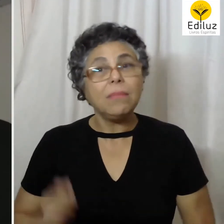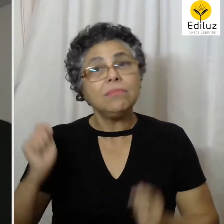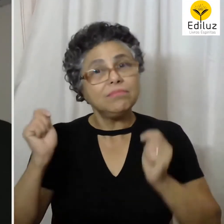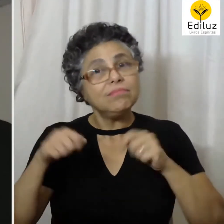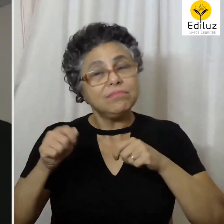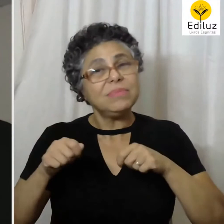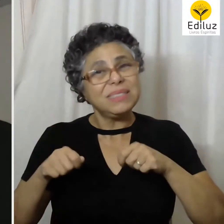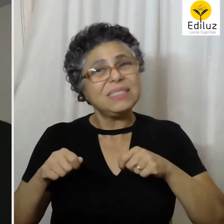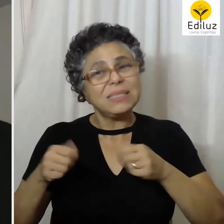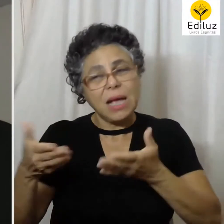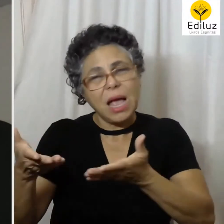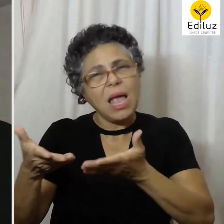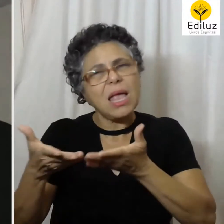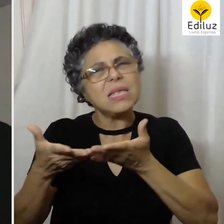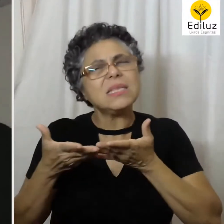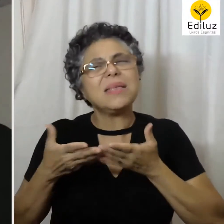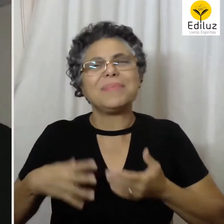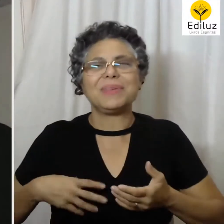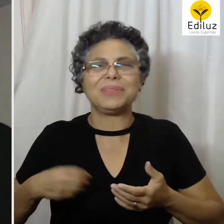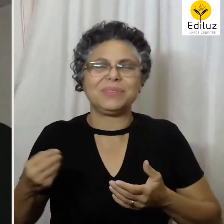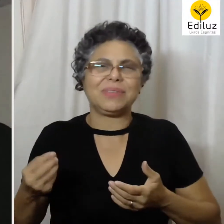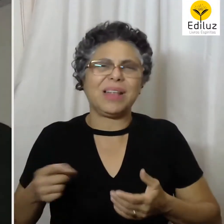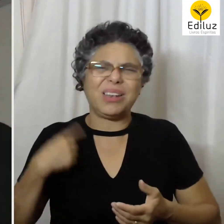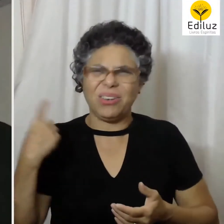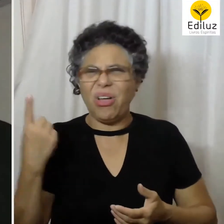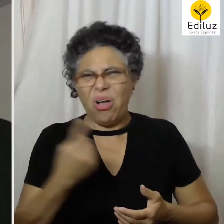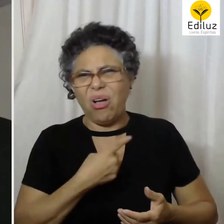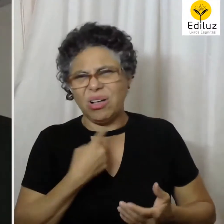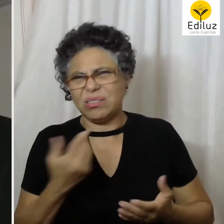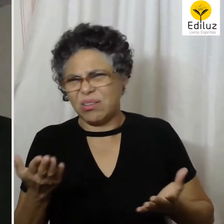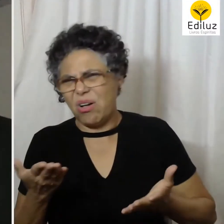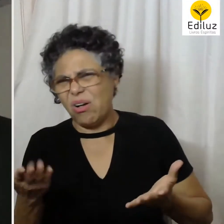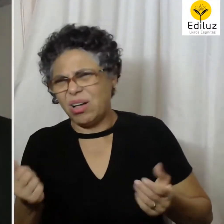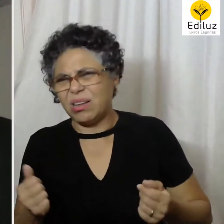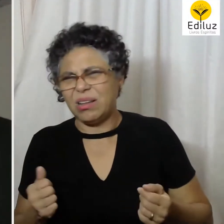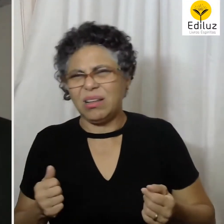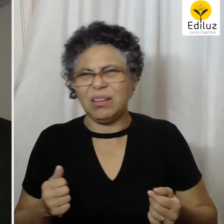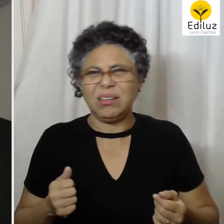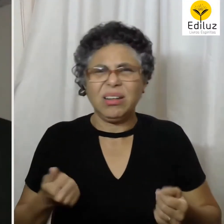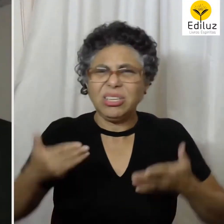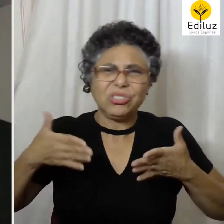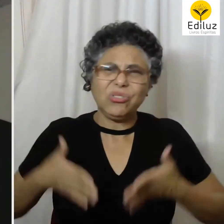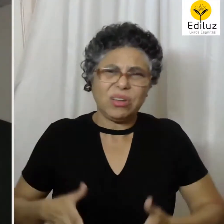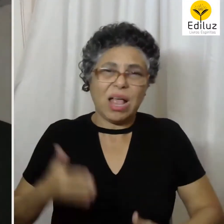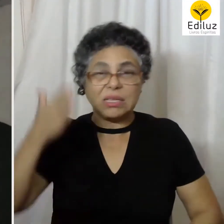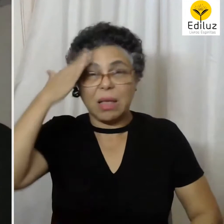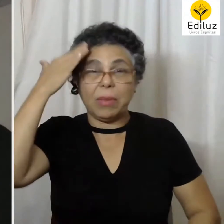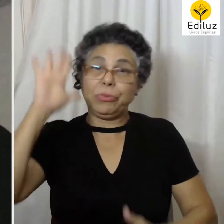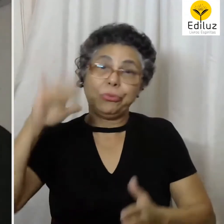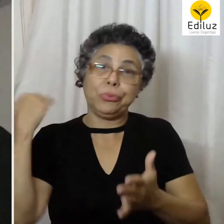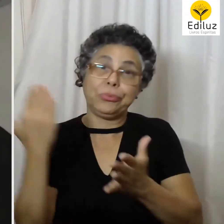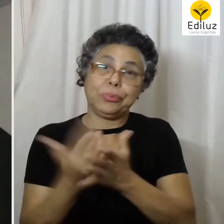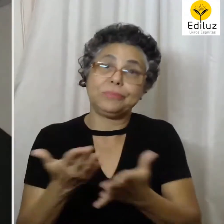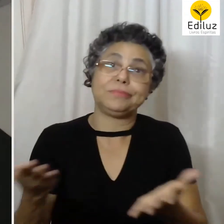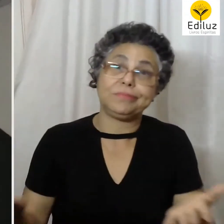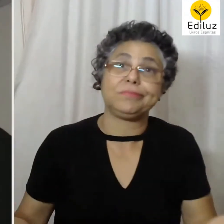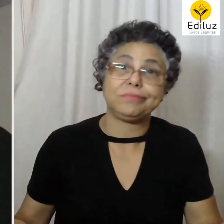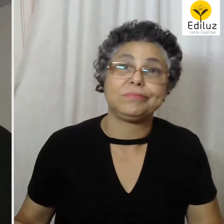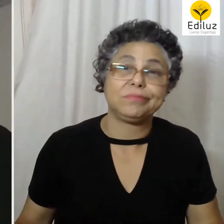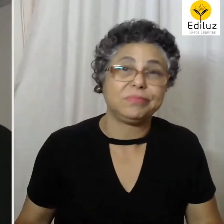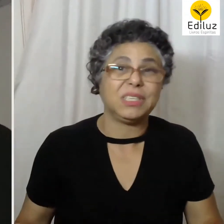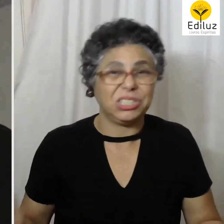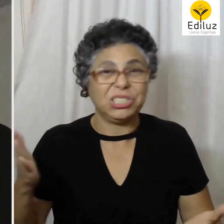precisa receber os filhos. Agora, nós não nascemos sabendo de tudo isso, né? A gente sabe que